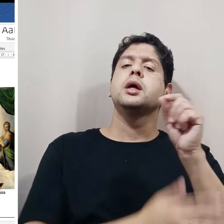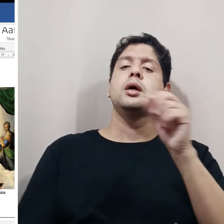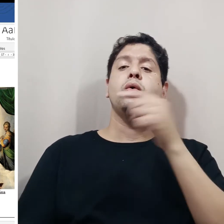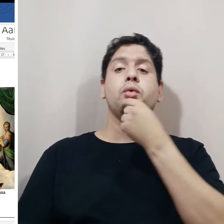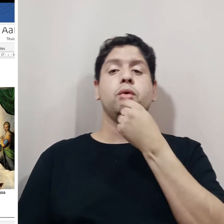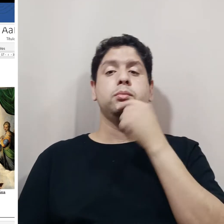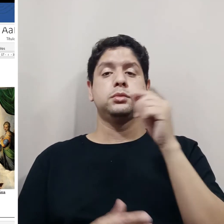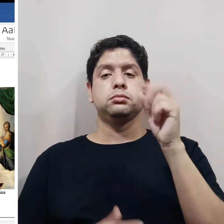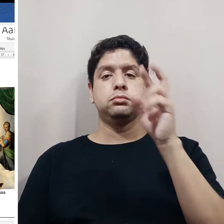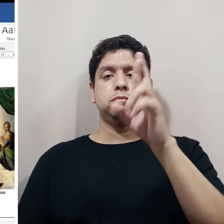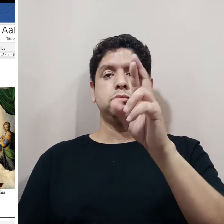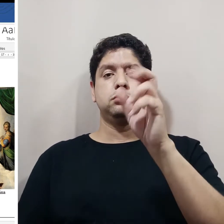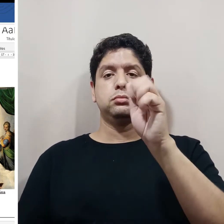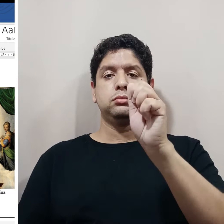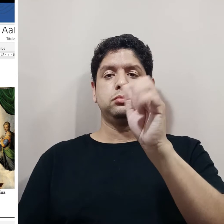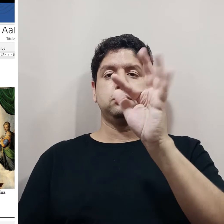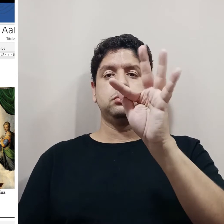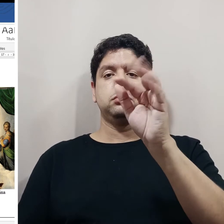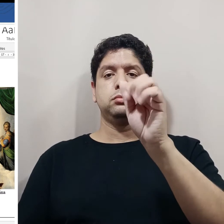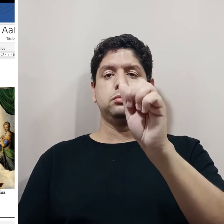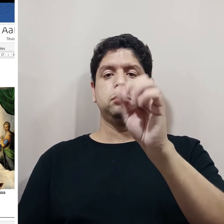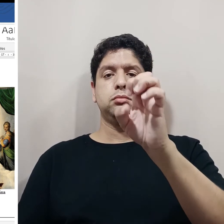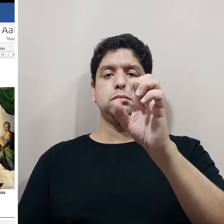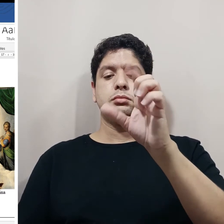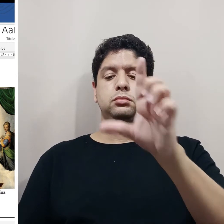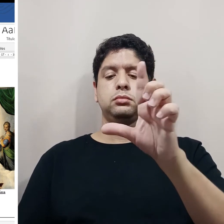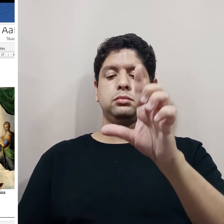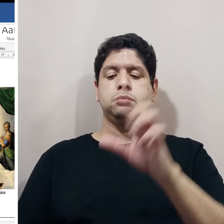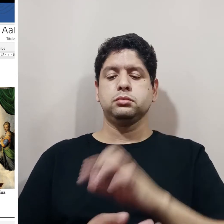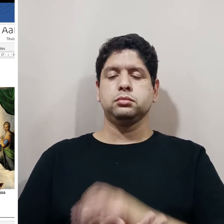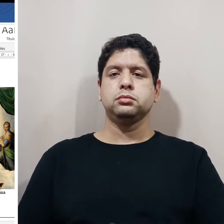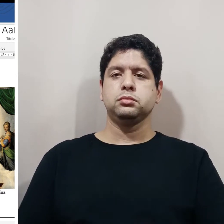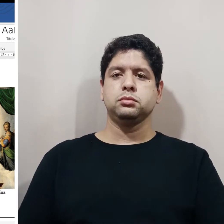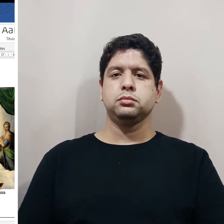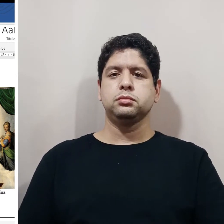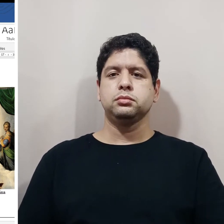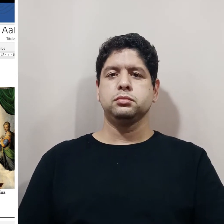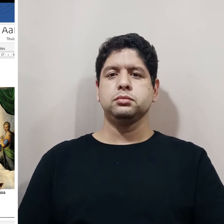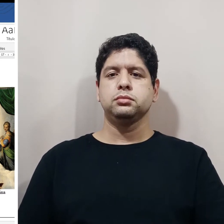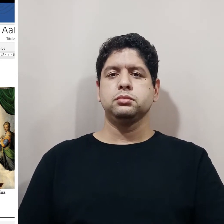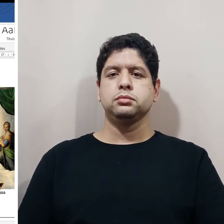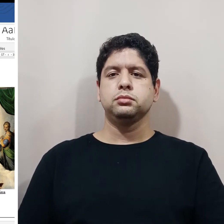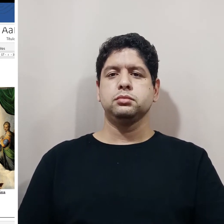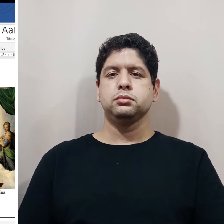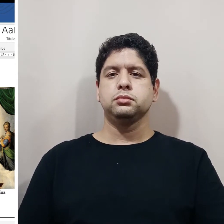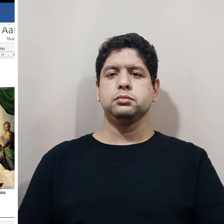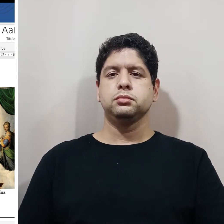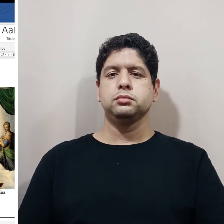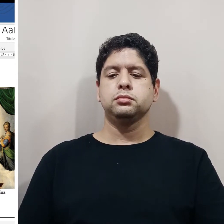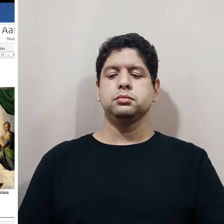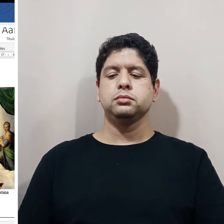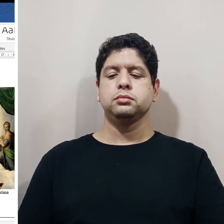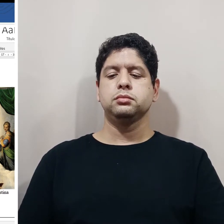de Maria com o menino Jesus. A Madonna Sistina, ela é do Rafael.